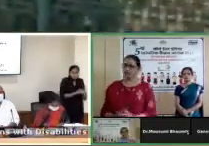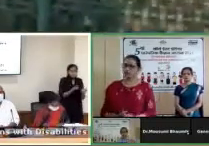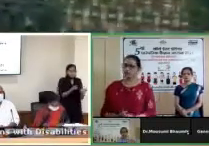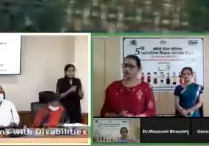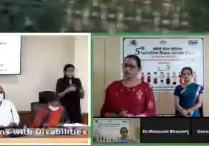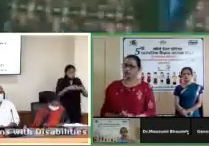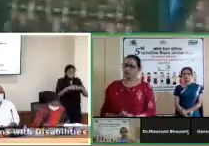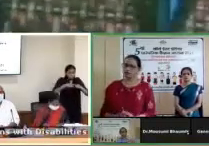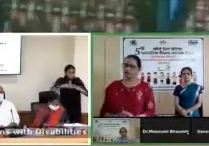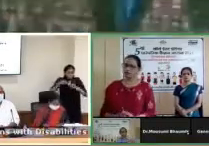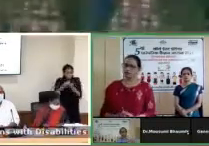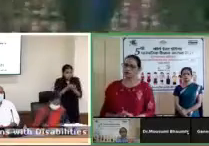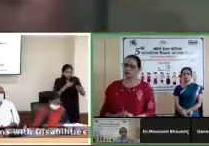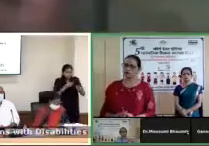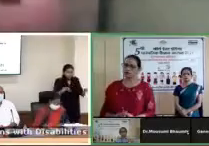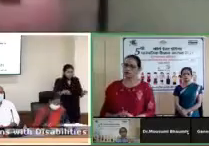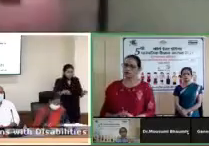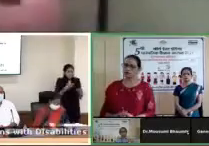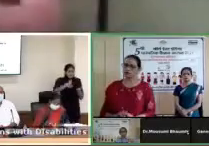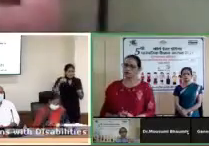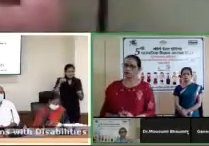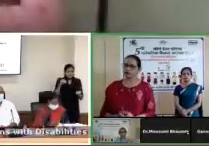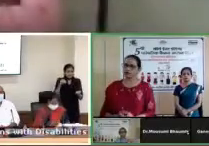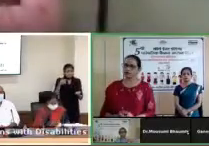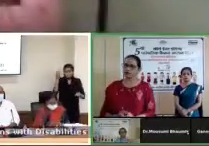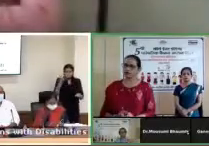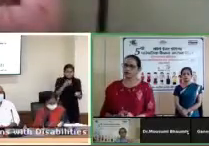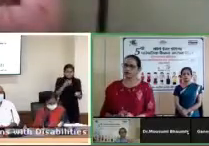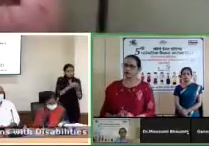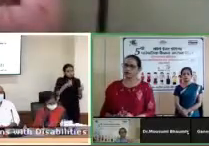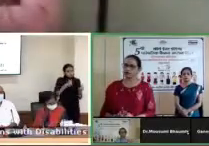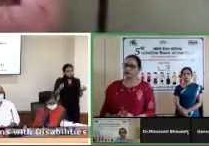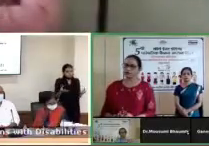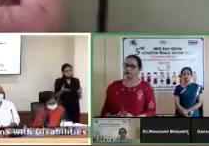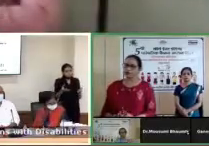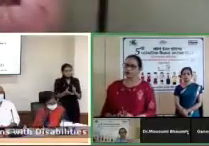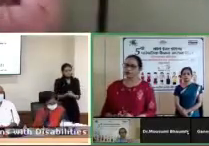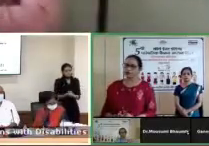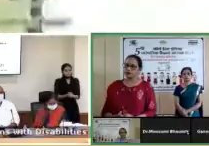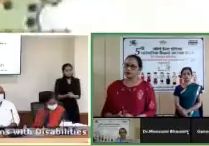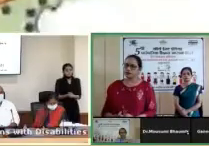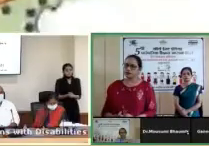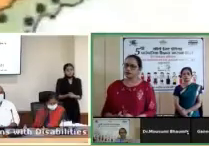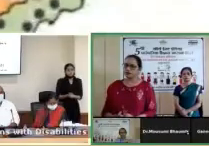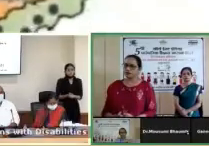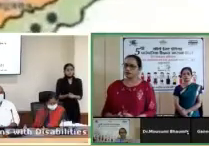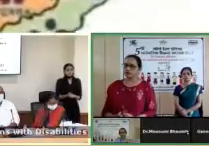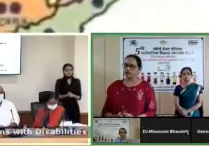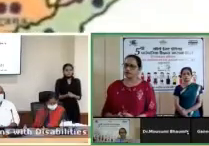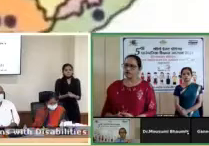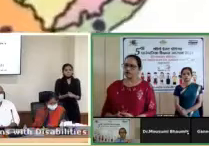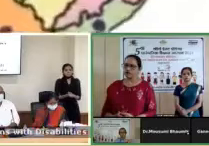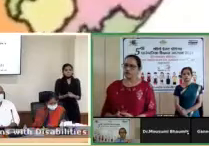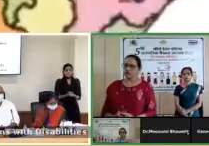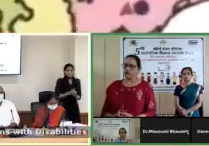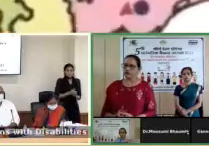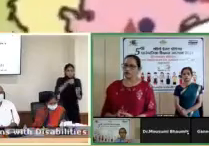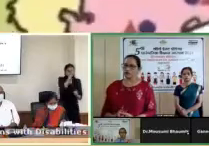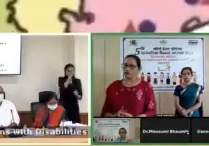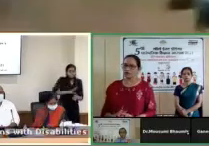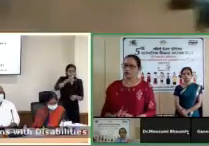साथ MOU स्थापित करना, राजस्थान में नए संयुक्त क्षेत्रीय केंद्रों की स्थापना करना, प्रायोगिक अध्ययन